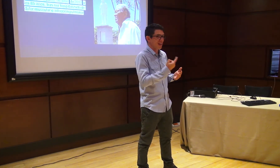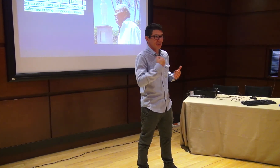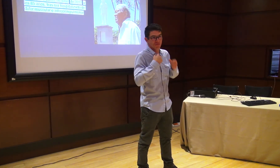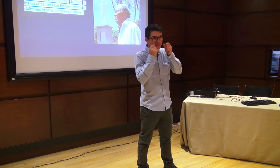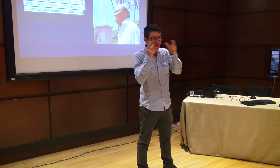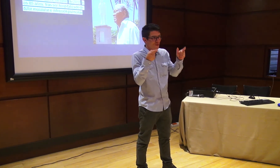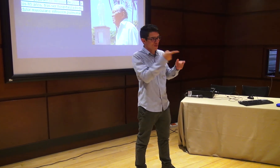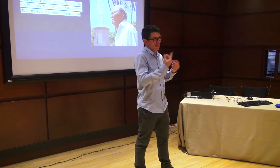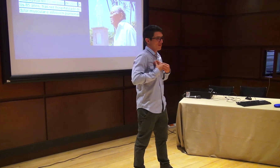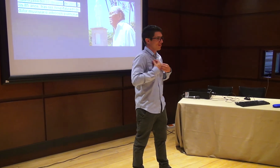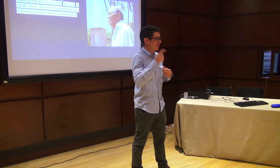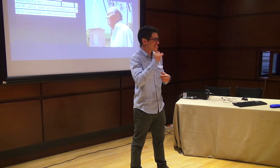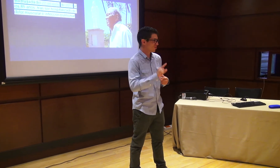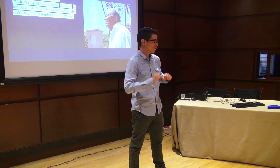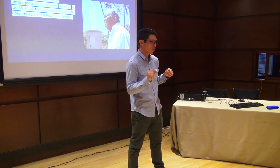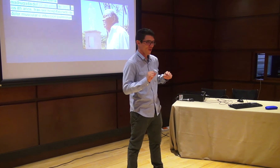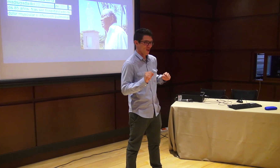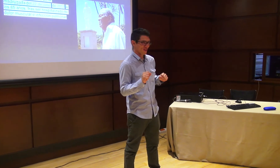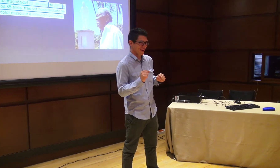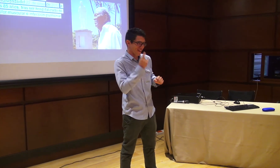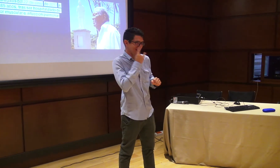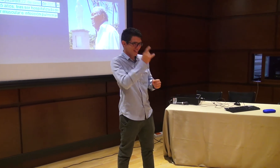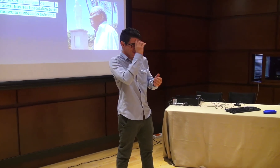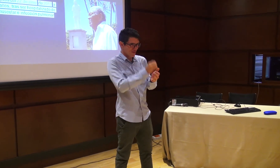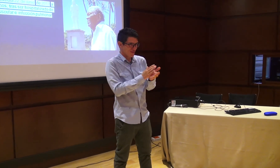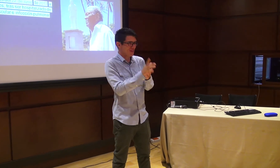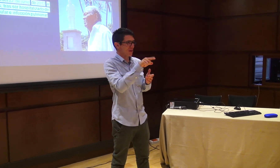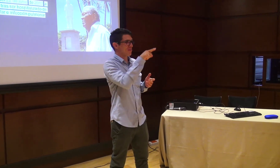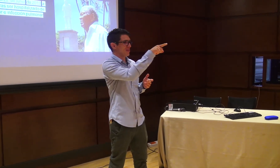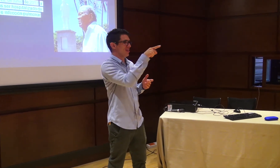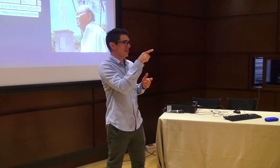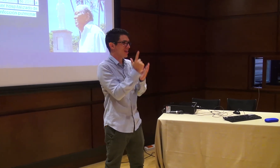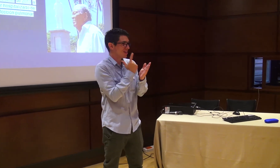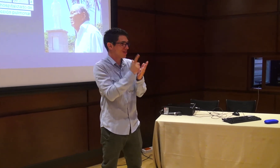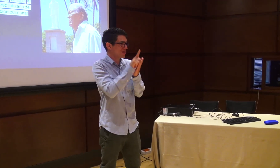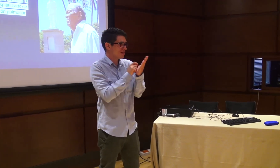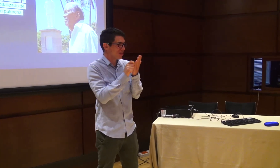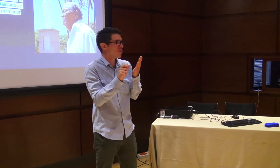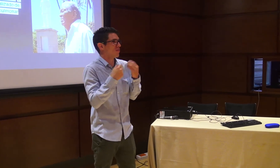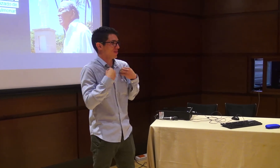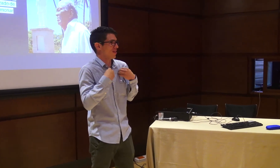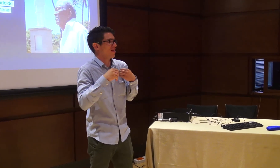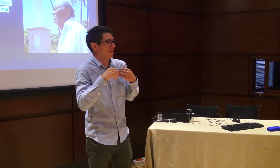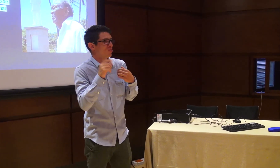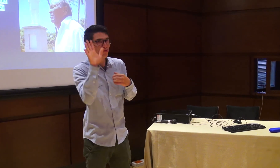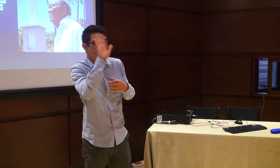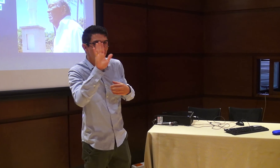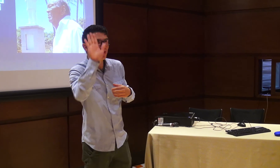Bueno, muchas gracias. Me sorprendió bastante haber tenido aquí personas de Sucre que han vivido la experiencia. Allí